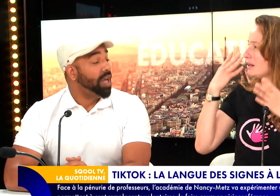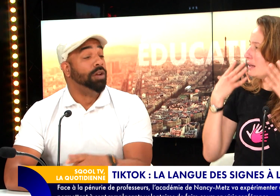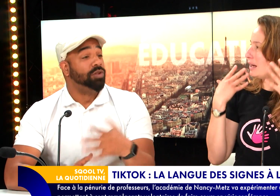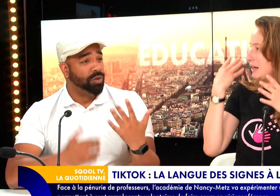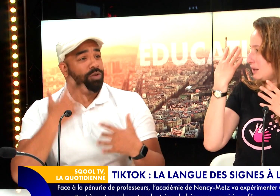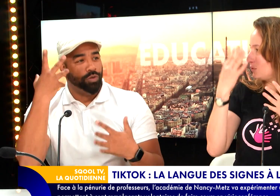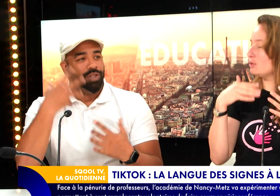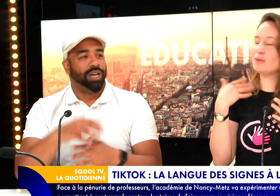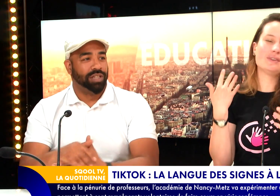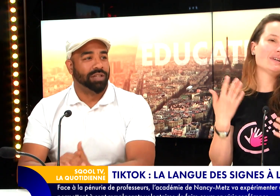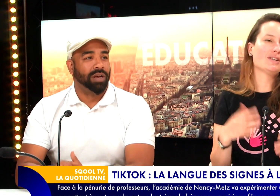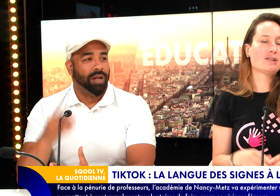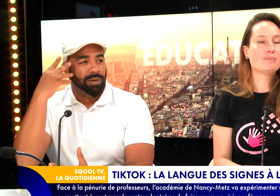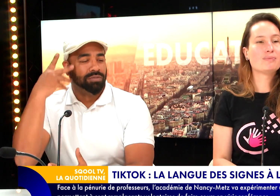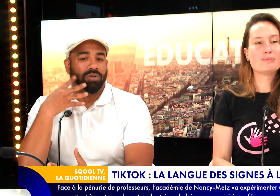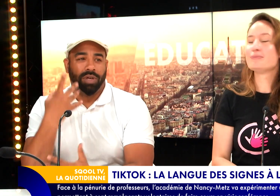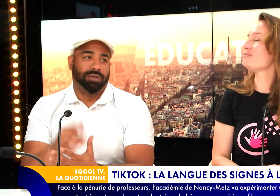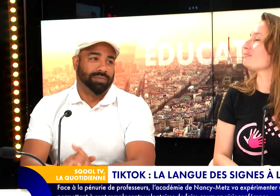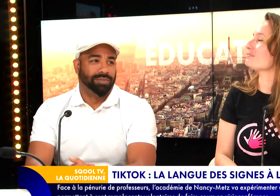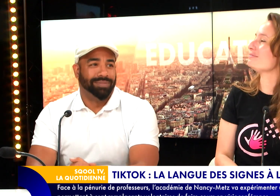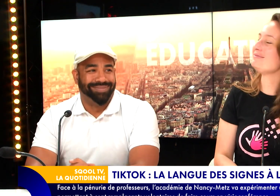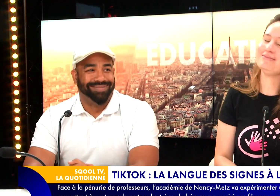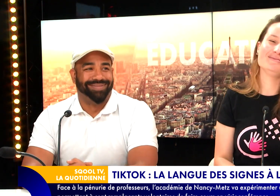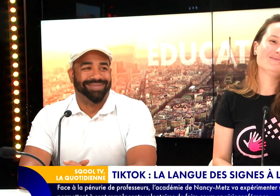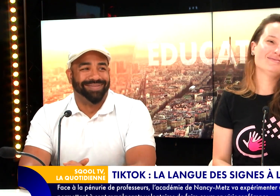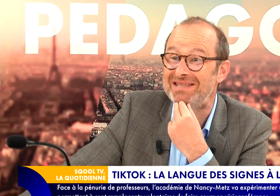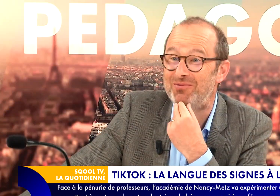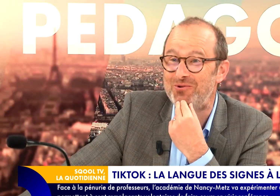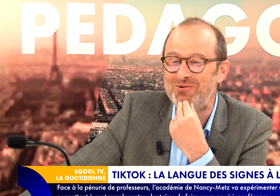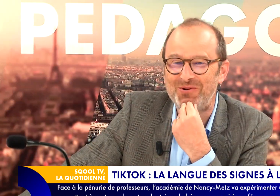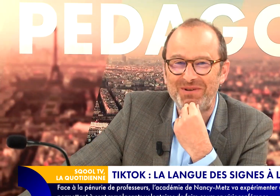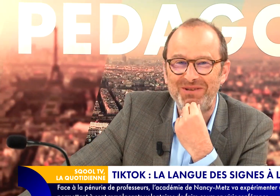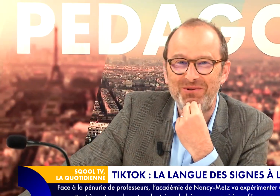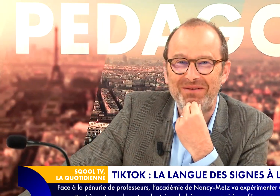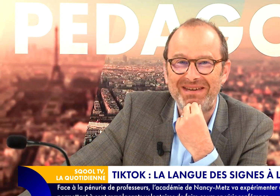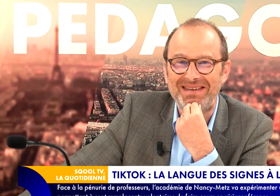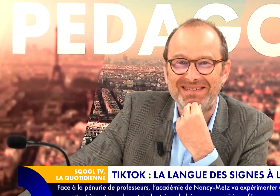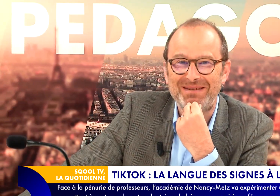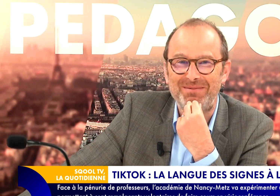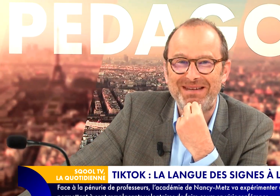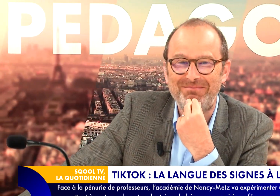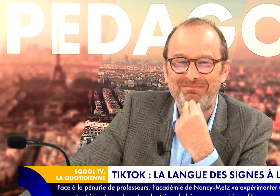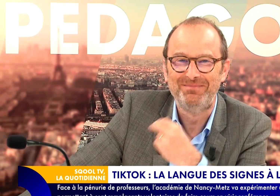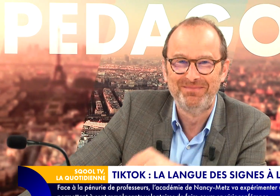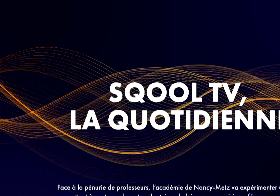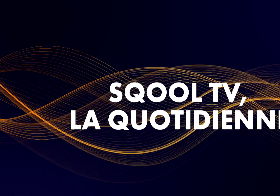à une zone du visage. Pour apprendre à lire. Voilà. On continue le grand oral. Merci beaucoup. On continue avec Seb et Mélie.